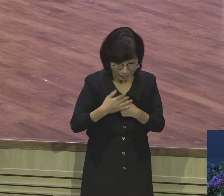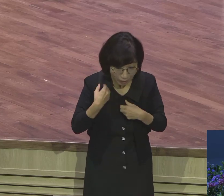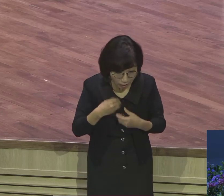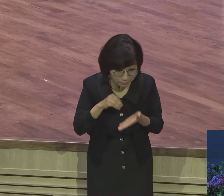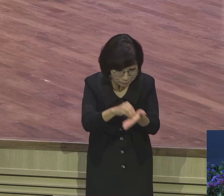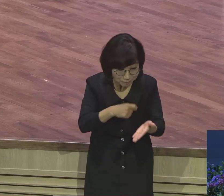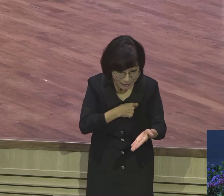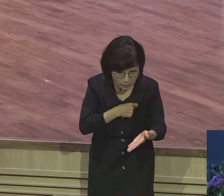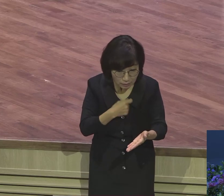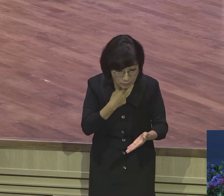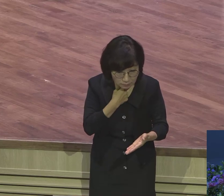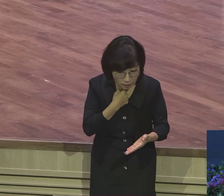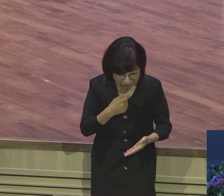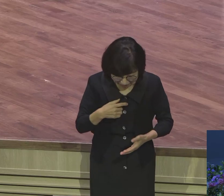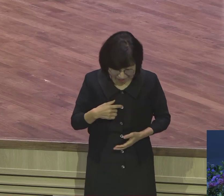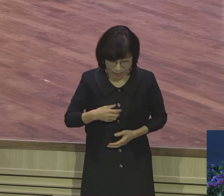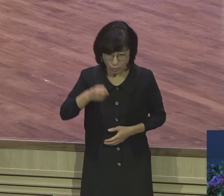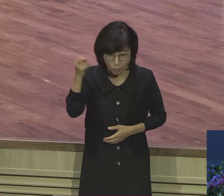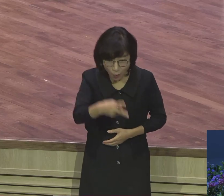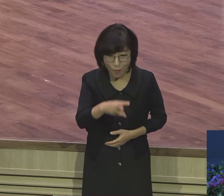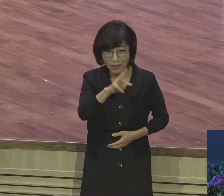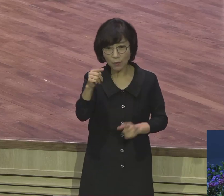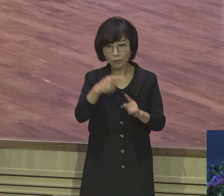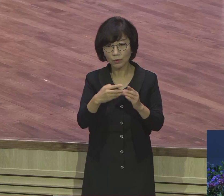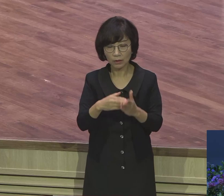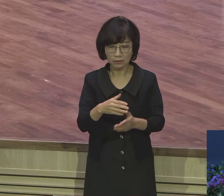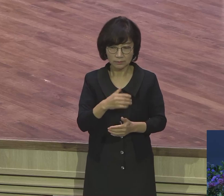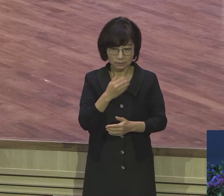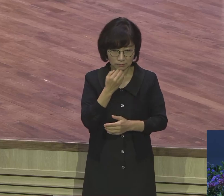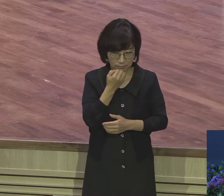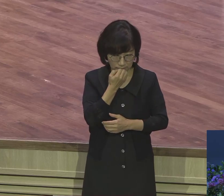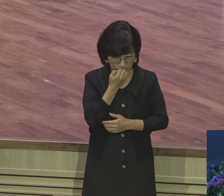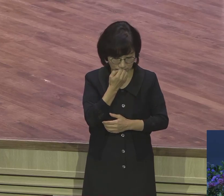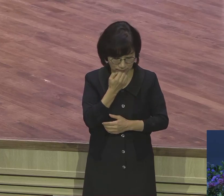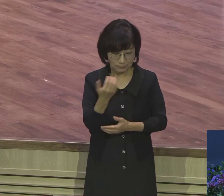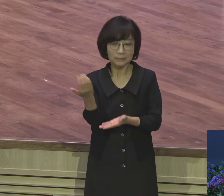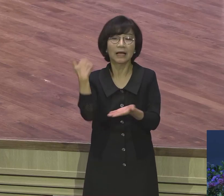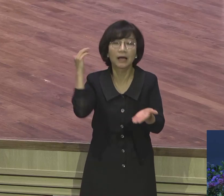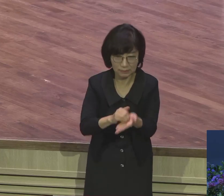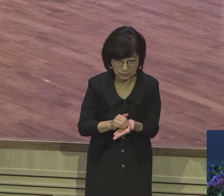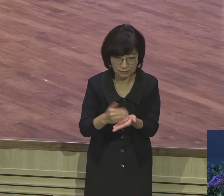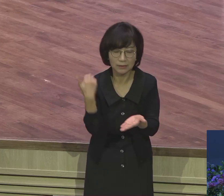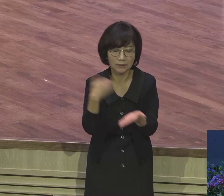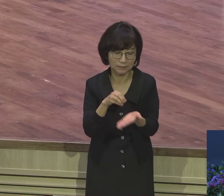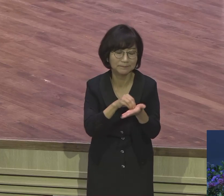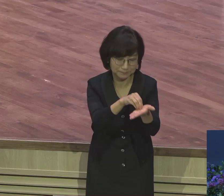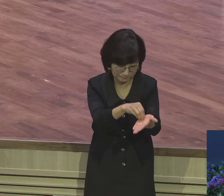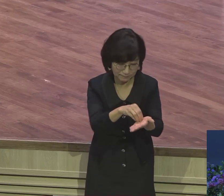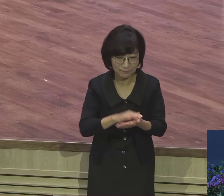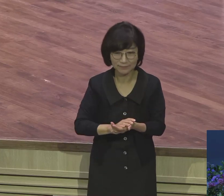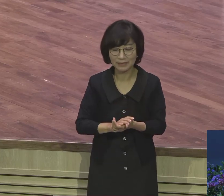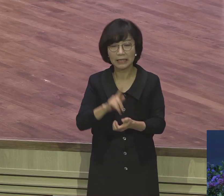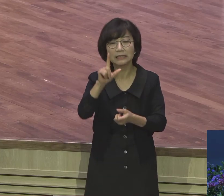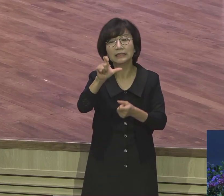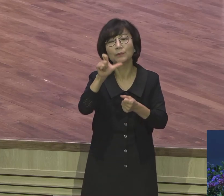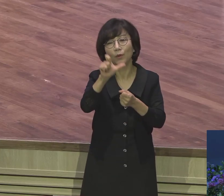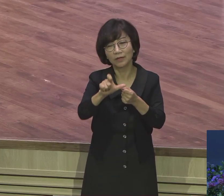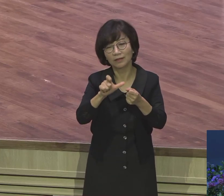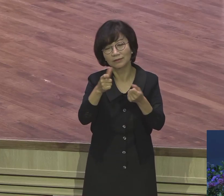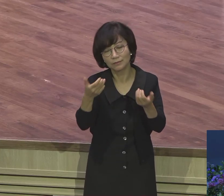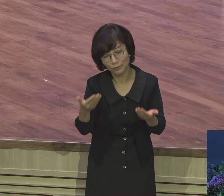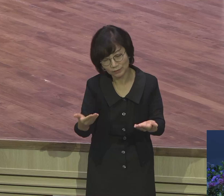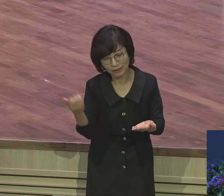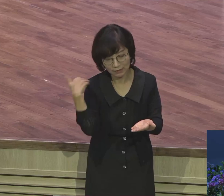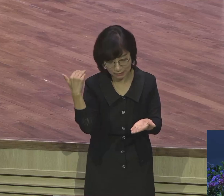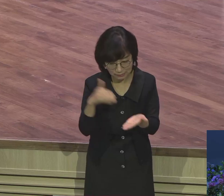전도한 사람에게 시험 당한다니 그건 치명적이죠. 자기를 영접시켜가지고 전도해서 교회대로 왔는데 그